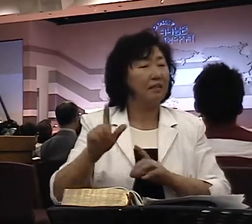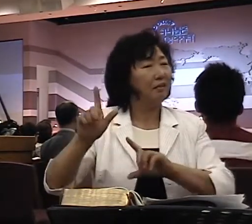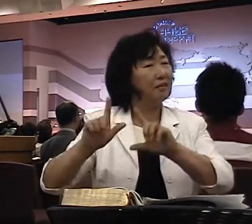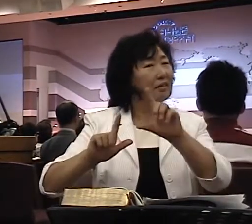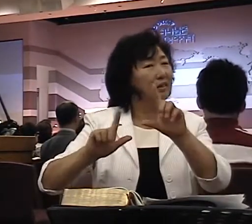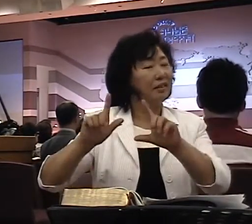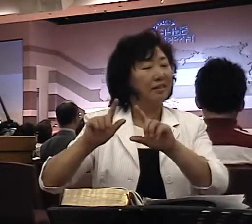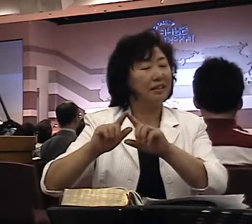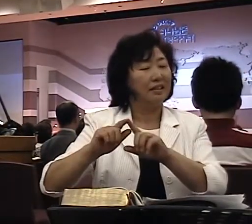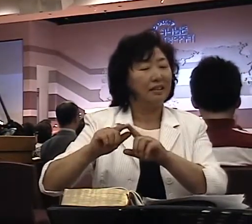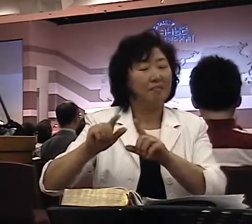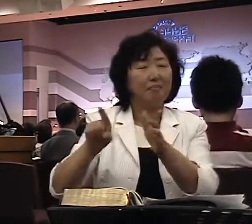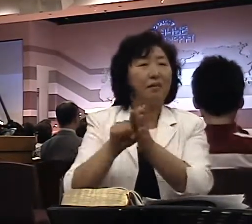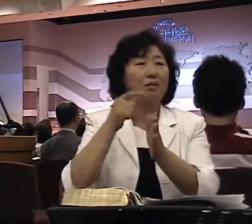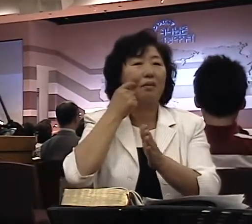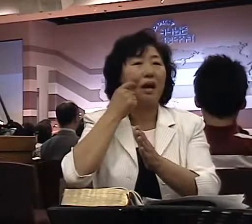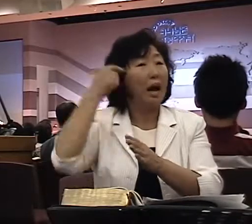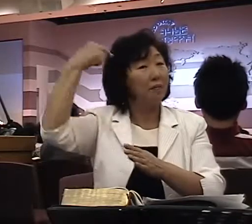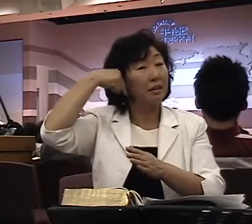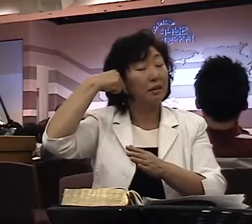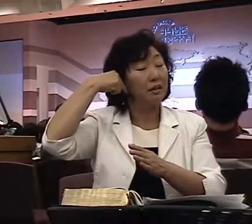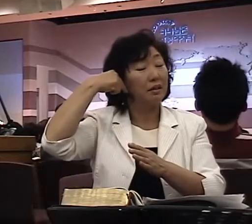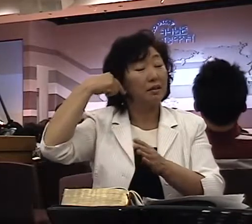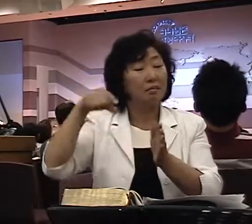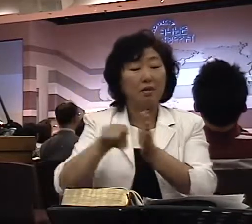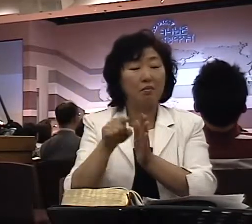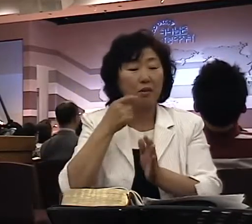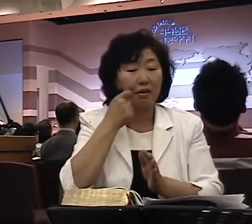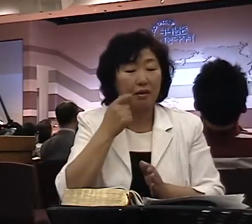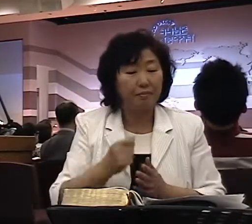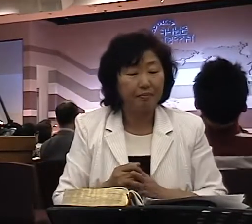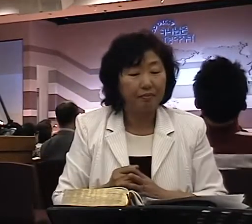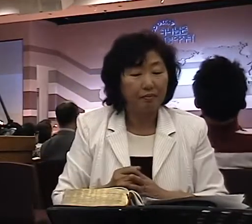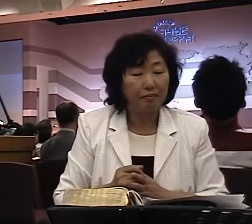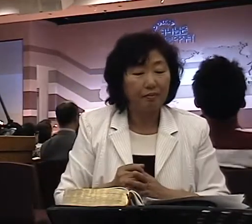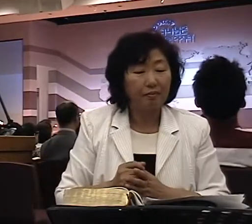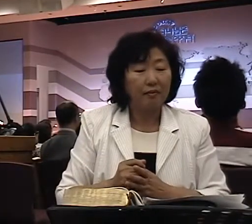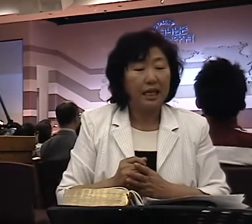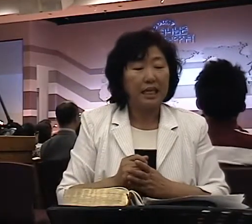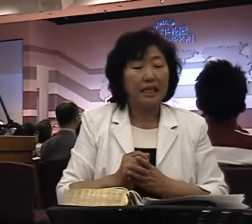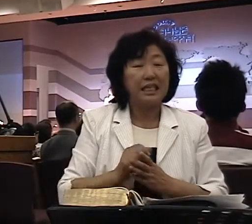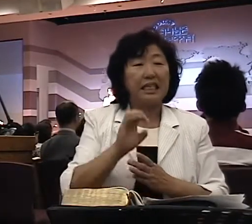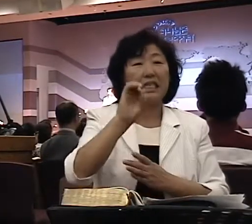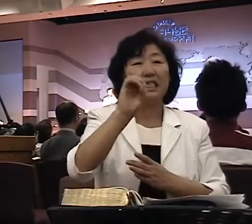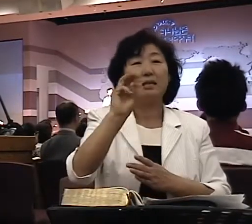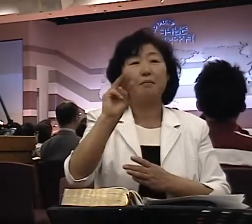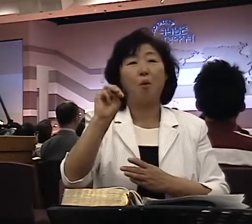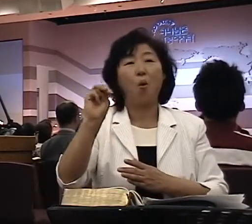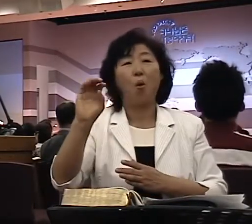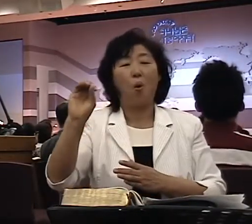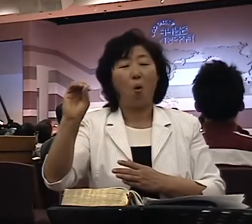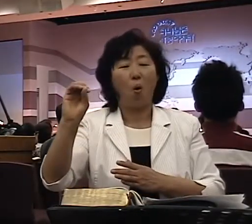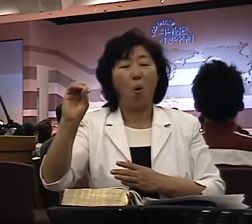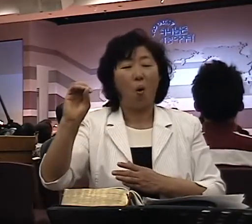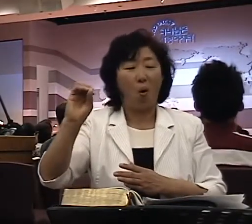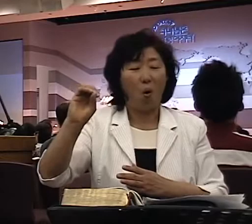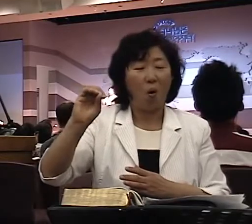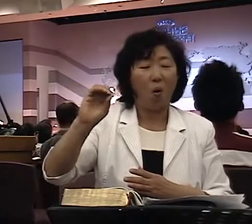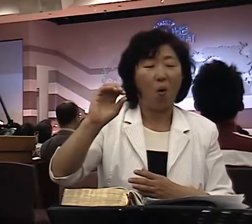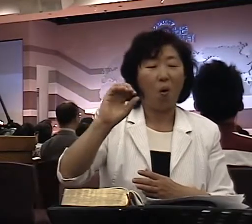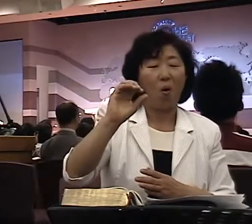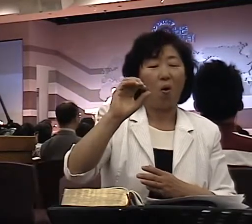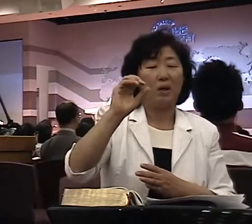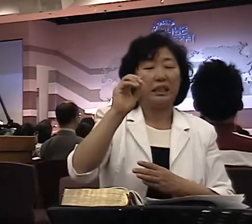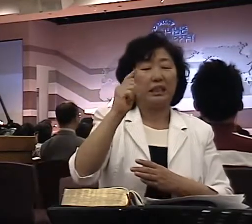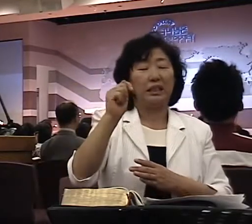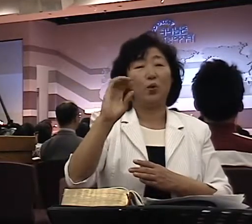됩니다. 우리 감정 믿을 게 못 됩니다. 우리가 전적으로 타락했기 때문에 이 모든 것을 하나님 앞에